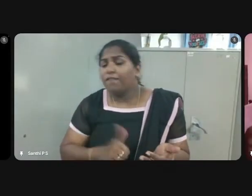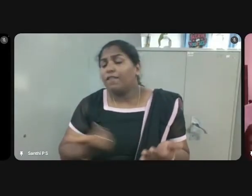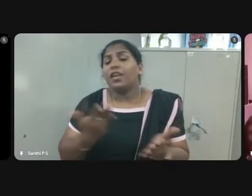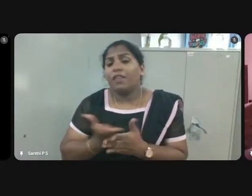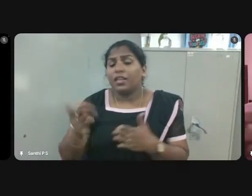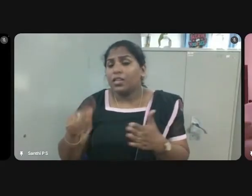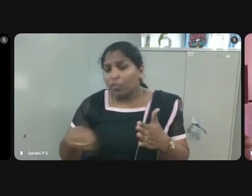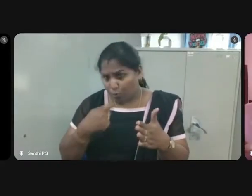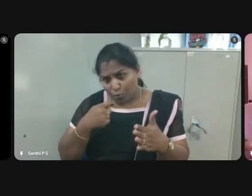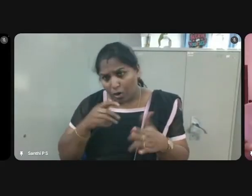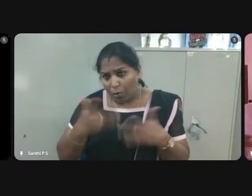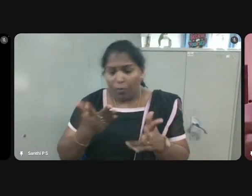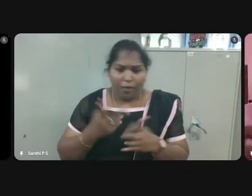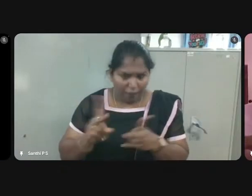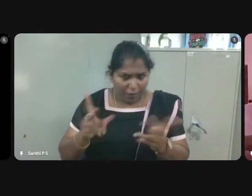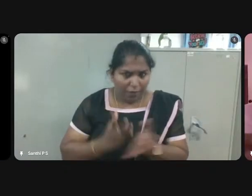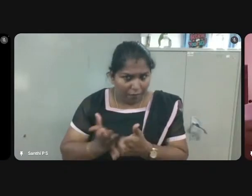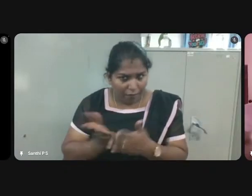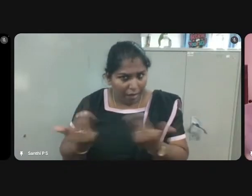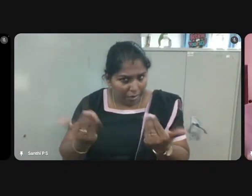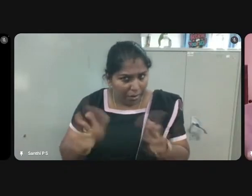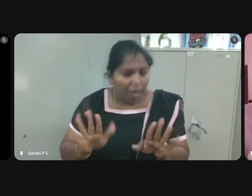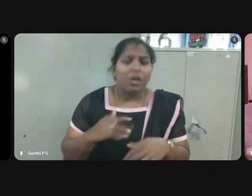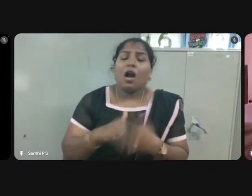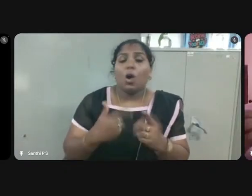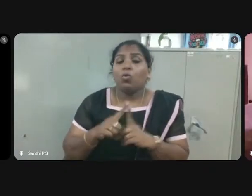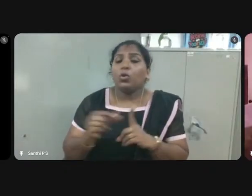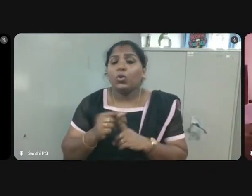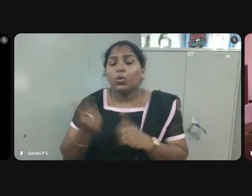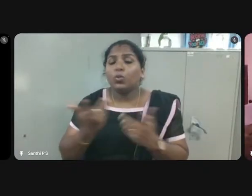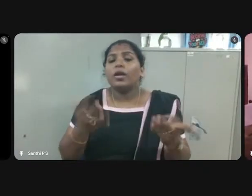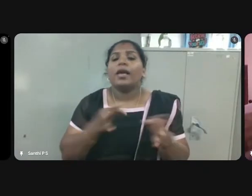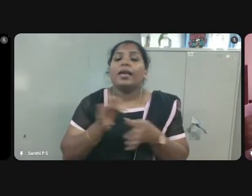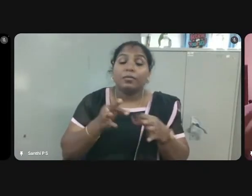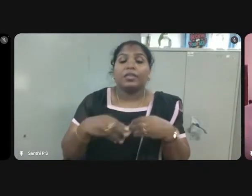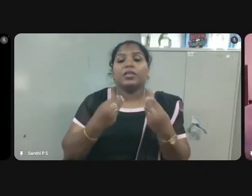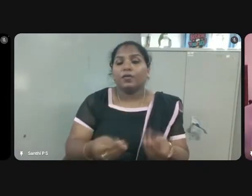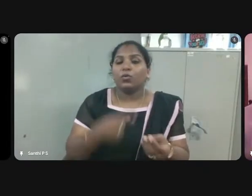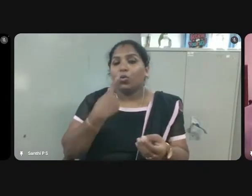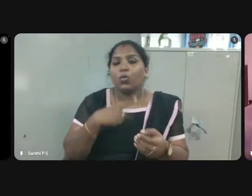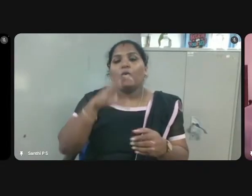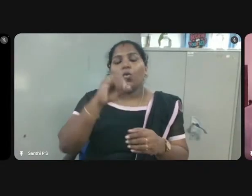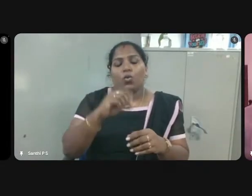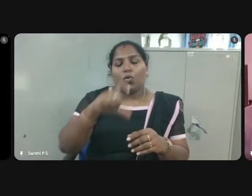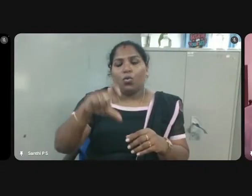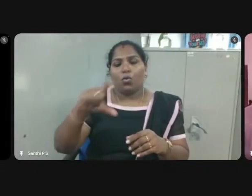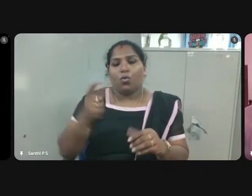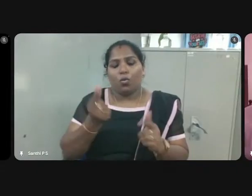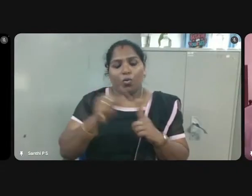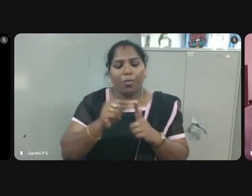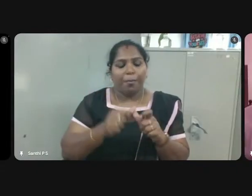വെച്ച് കഴിക്കണോ അല്ലെങ്കിൽ വേറെ എന്തെങ്കിലും കാര്യങ്ങൾ ചെയ്ത് ഭക്ഷണം കഴിക്കാൻ എളുപ്പമാക്കുക, ഇതൊക്കെ പഠിപ്പിച്ചു